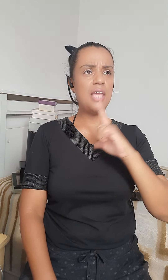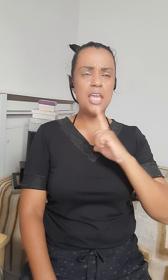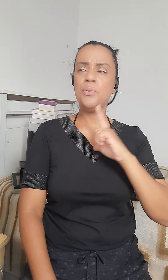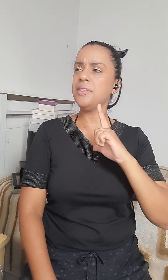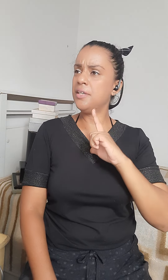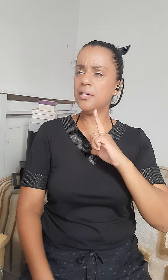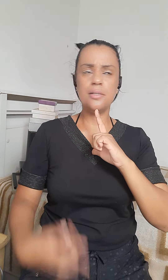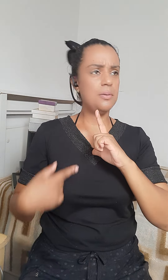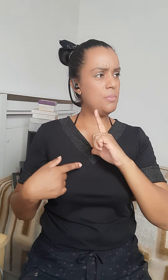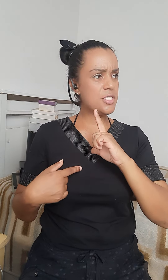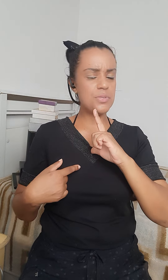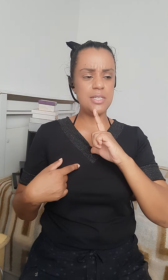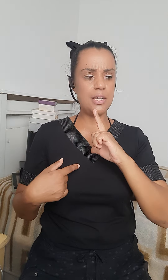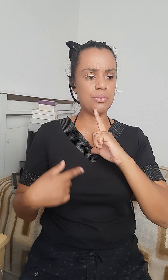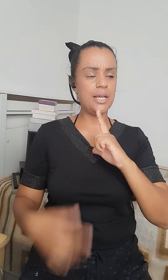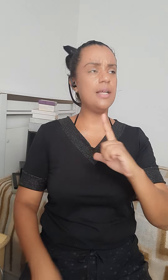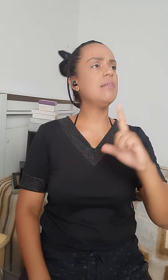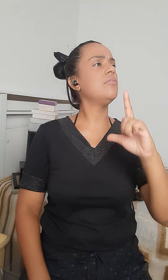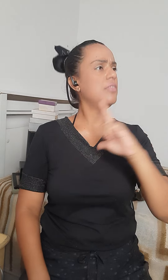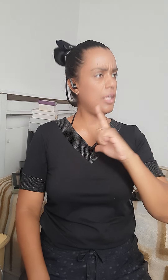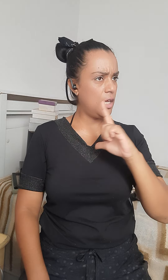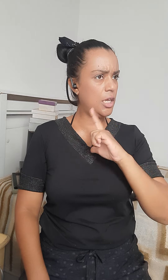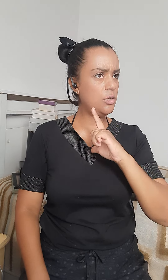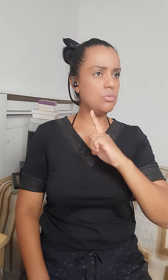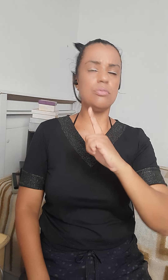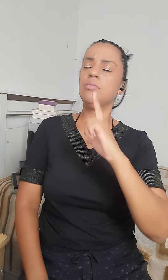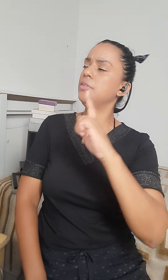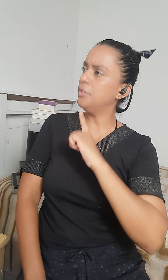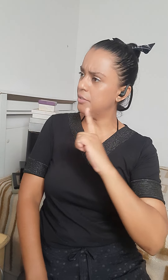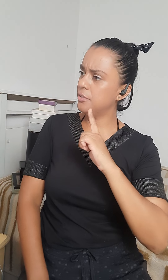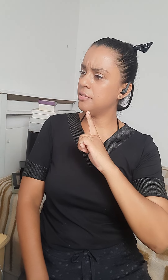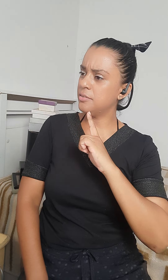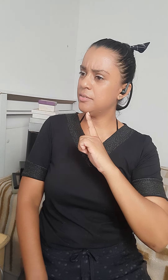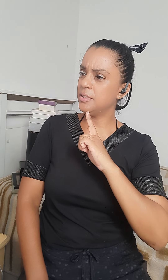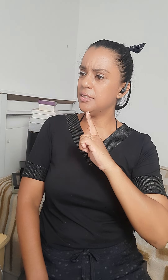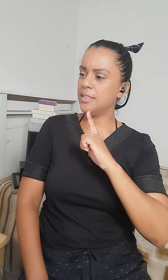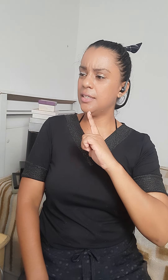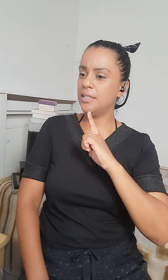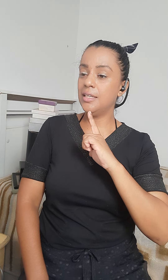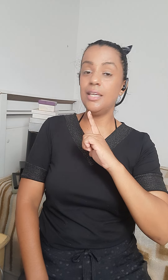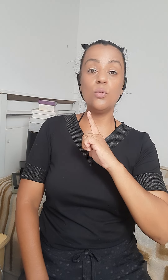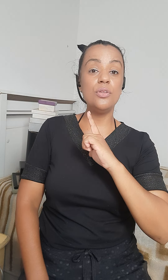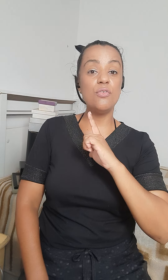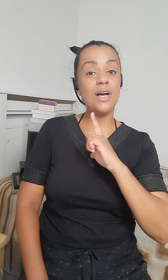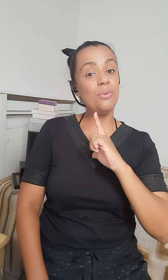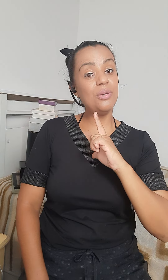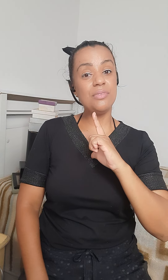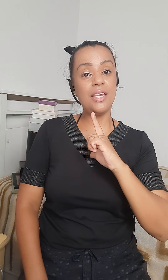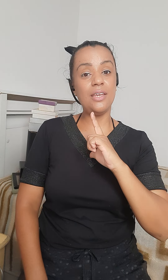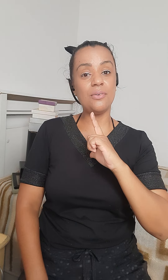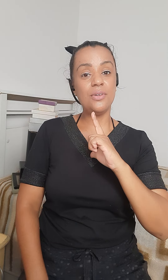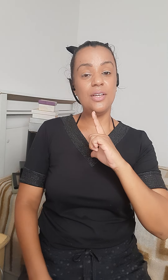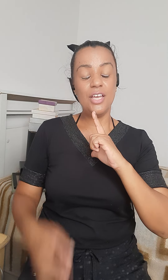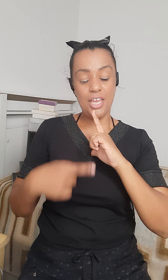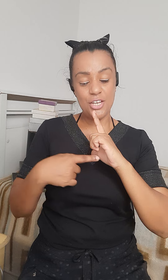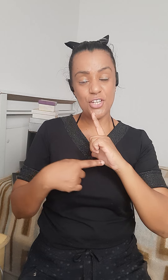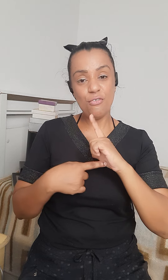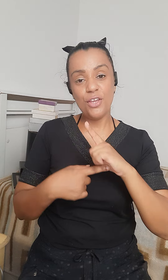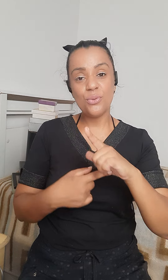Tenho e ter, mesmo sinal, tá? Tenho, ter, tá? E quando eu falo não tenho? Ele já é feito aqui